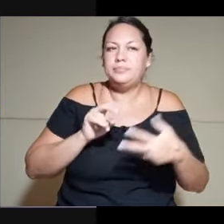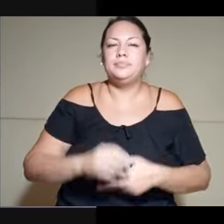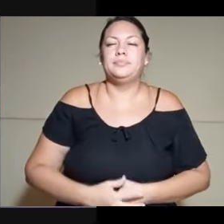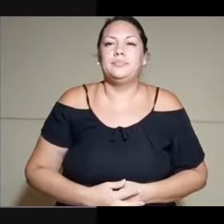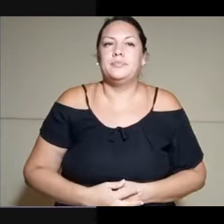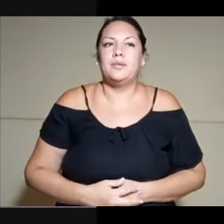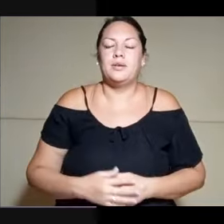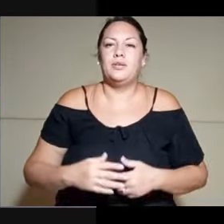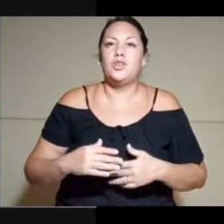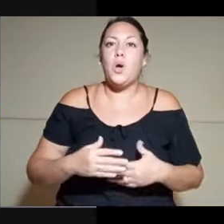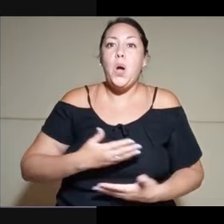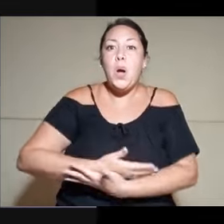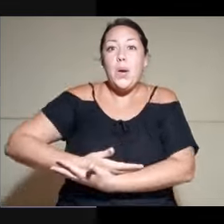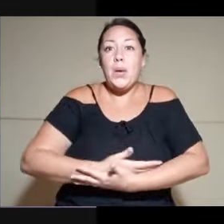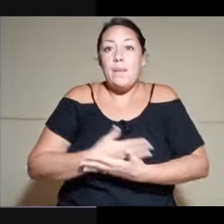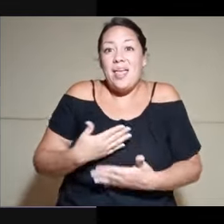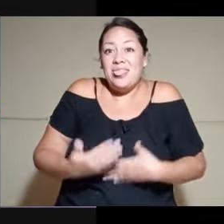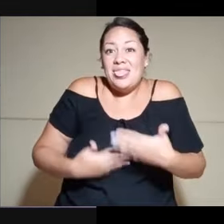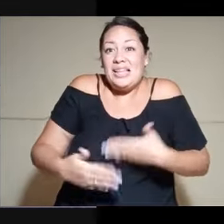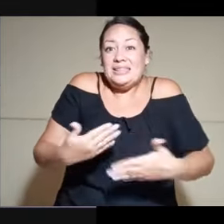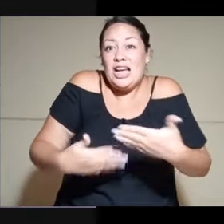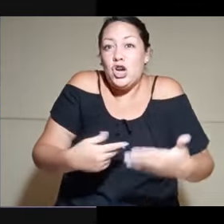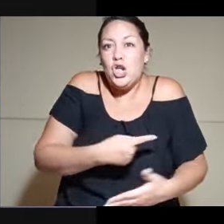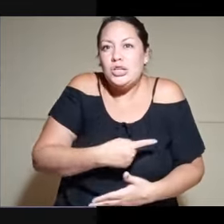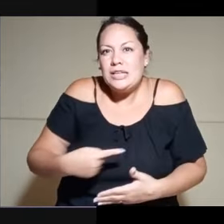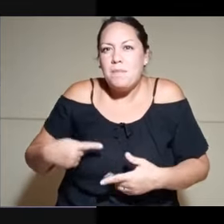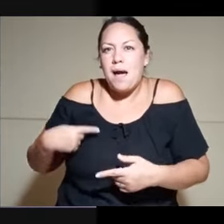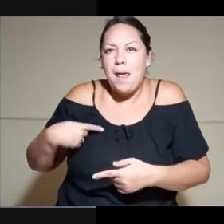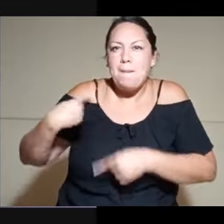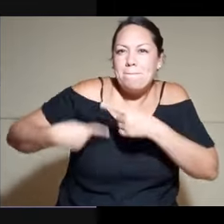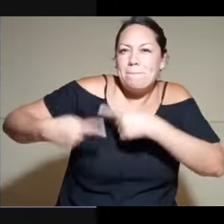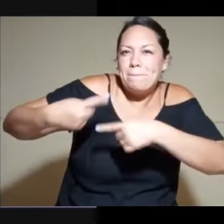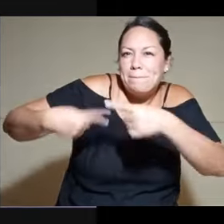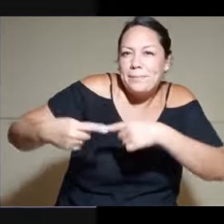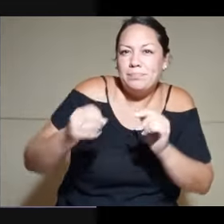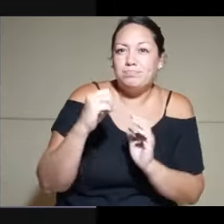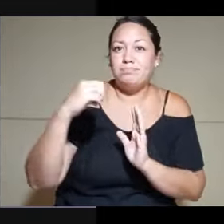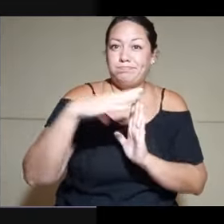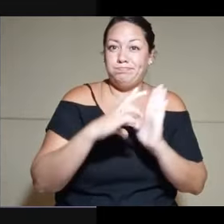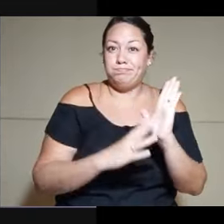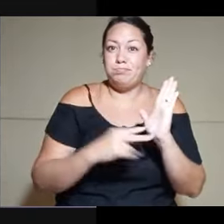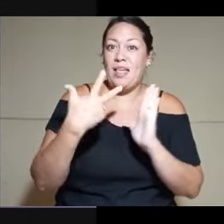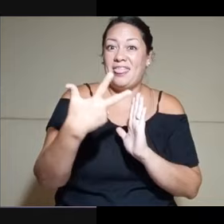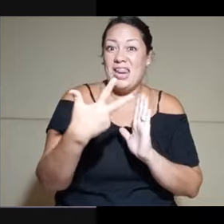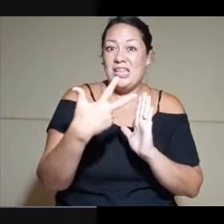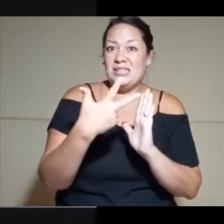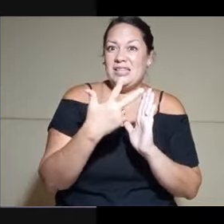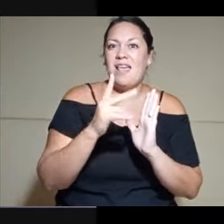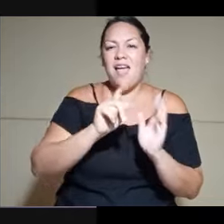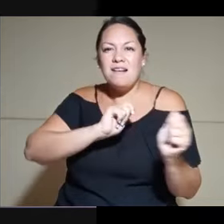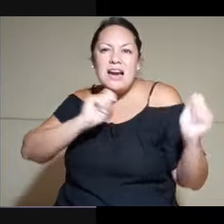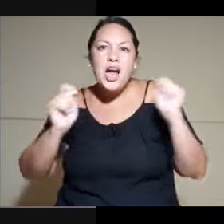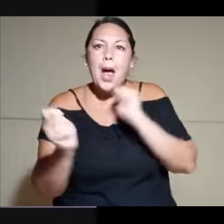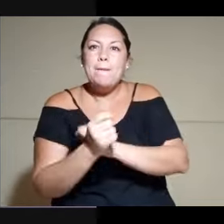es el mesencéfalo y la azul es el rombencéfalo, a medida que va avanzando el desarrollo del embrión, va avanzando el embarazo, van avanzando